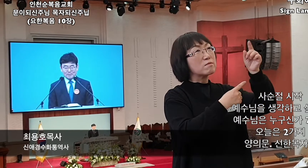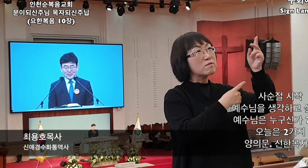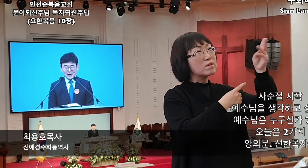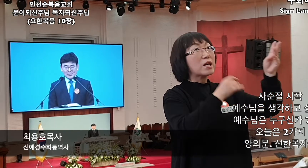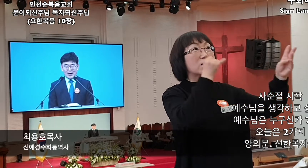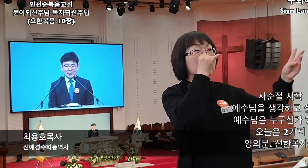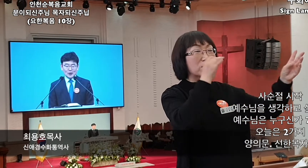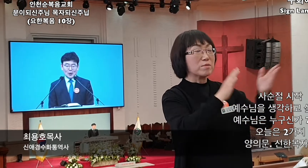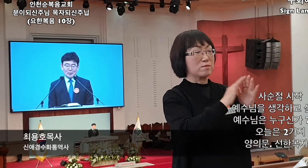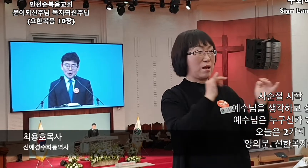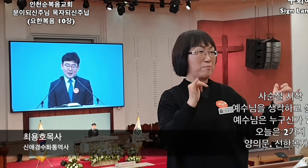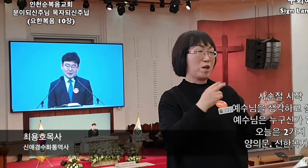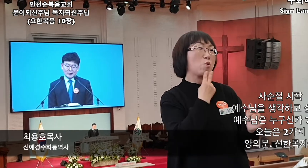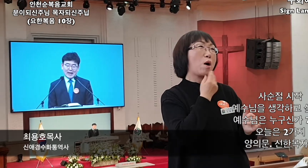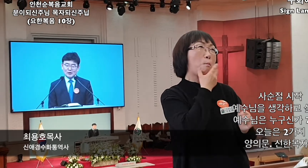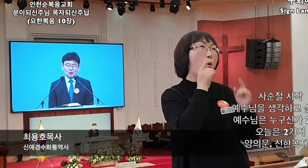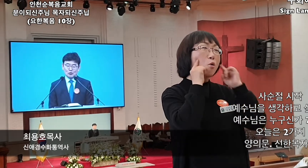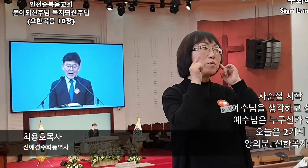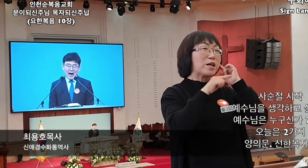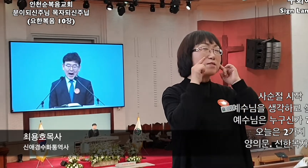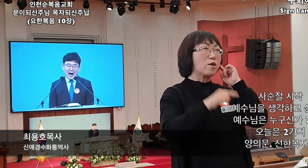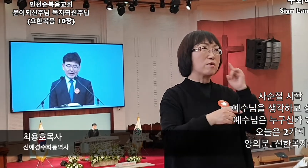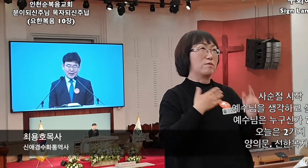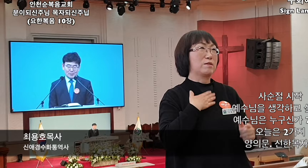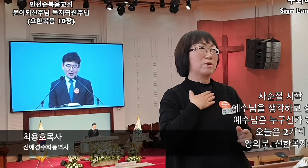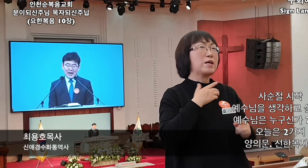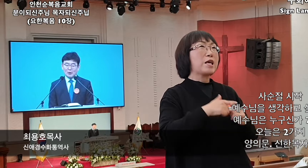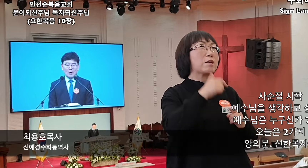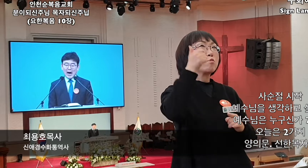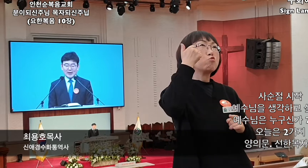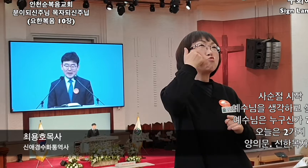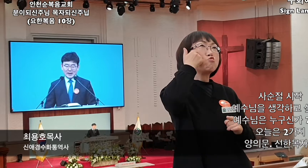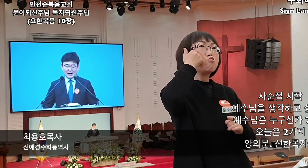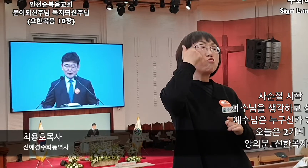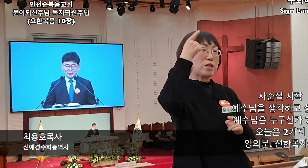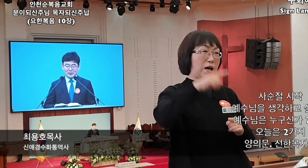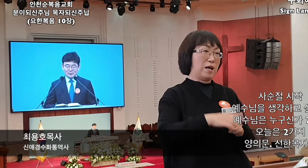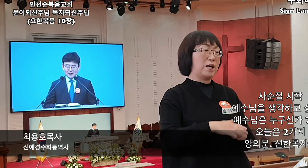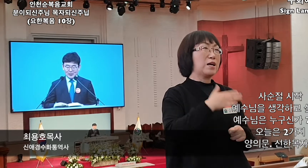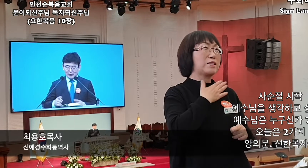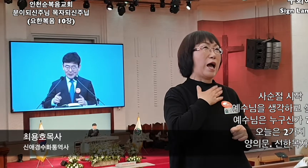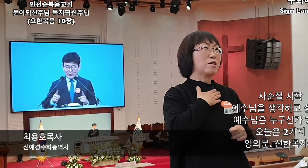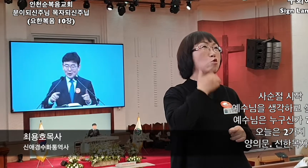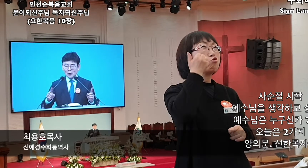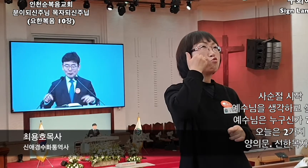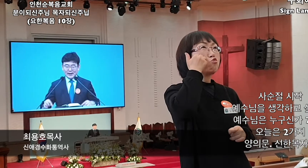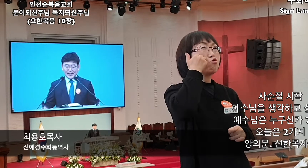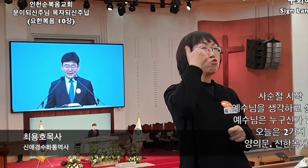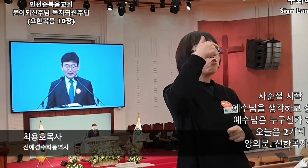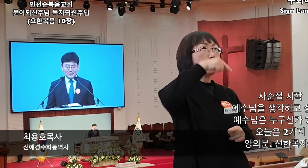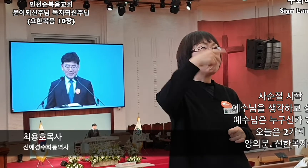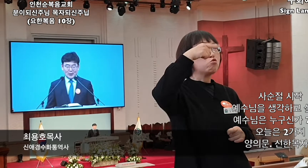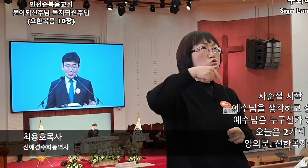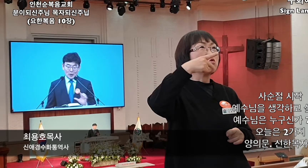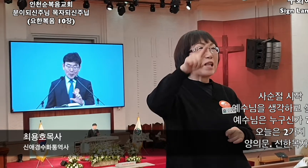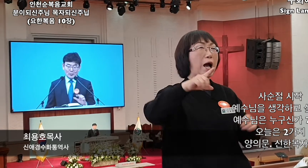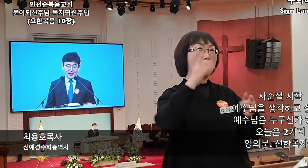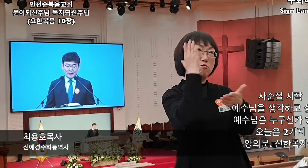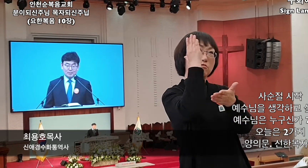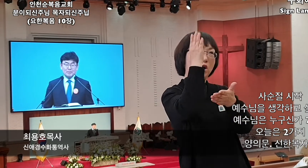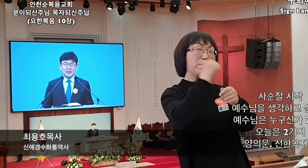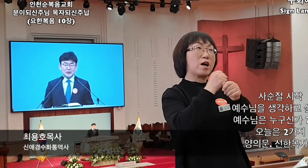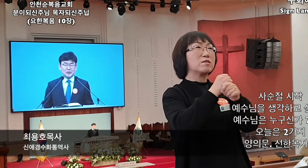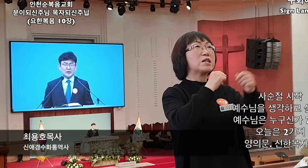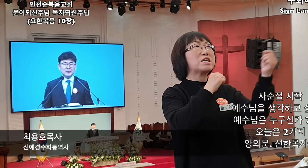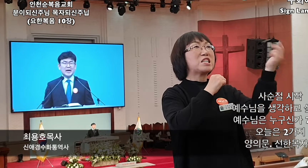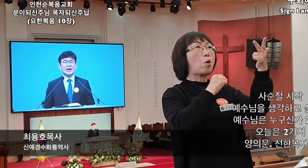있습니다. 사람들은 요한복음에서 나는 누구다, I am, 에고 아임이 그래가지고요 7군데가 있다고 그러는데, 오늘